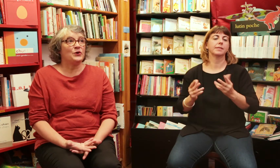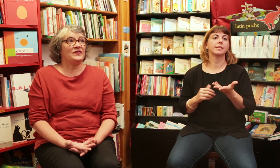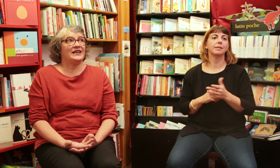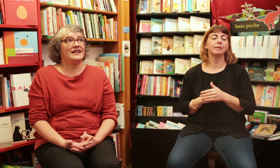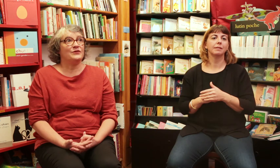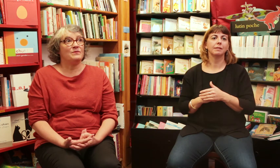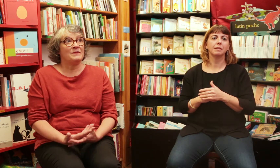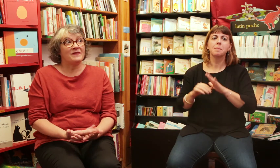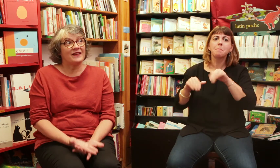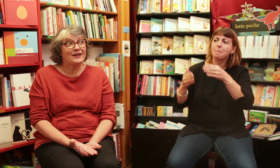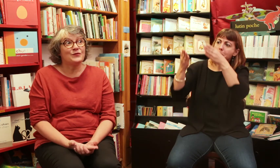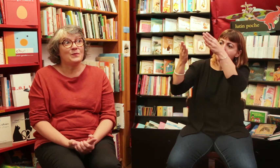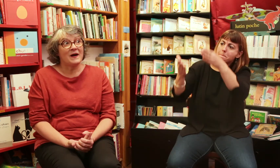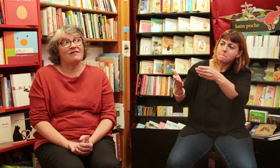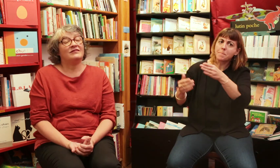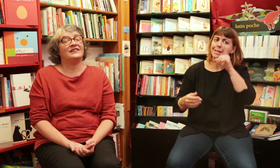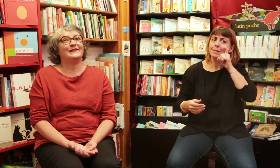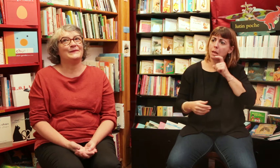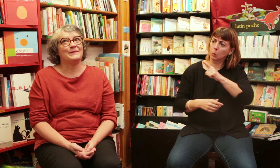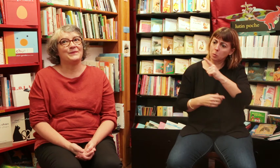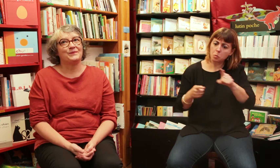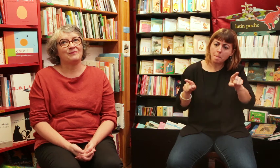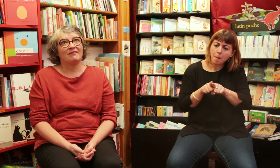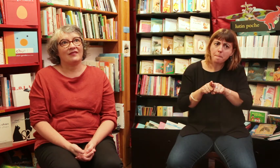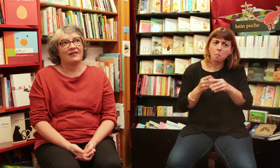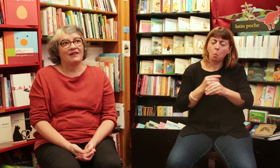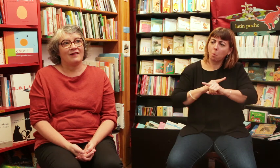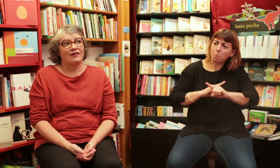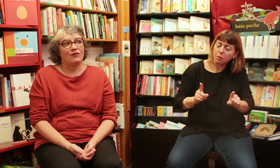peu importe si elle est du même sexe ou pas.